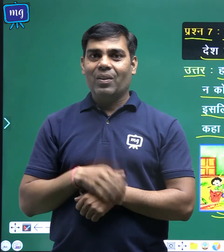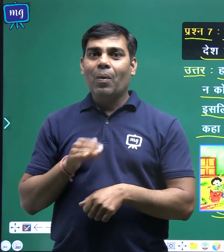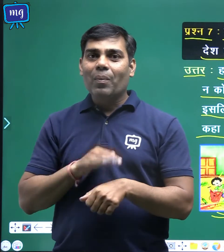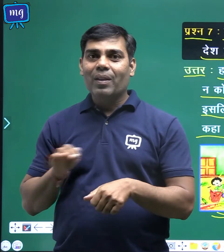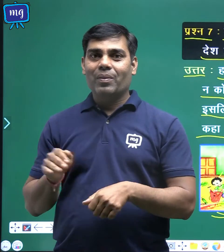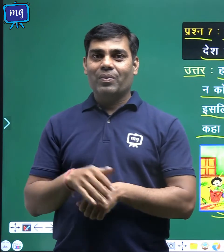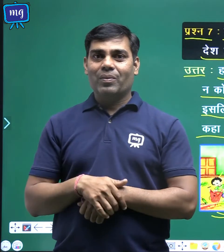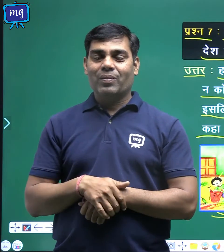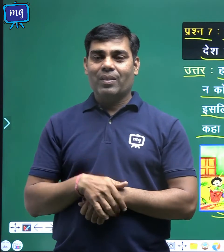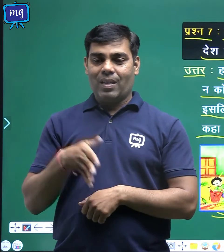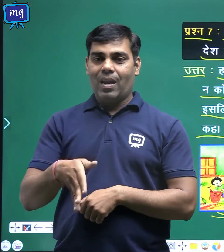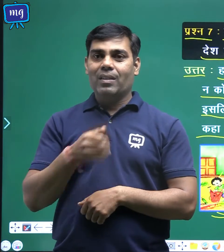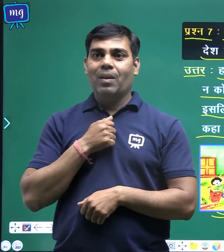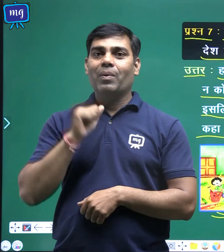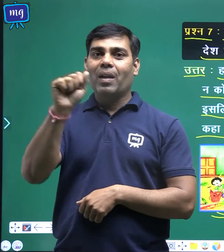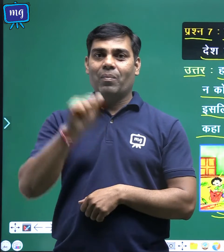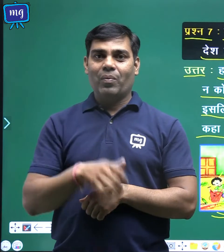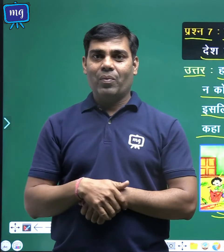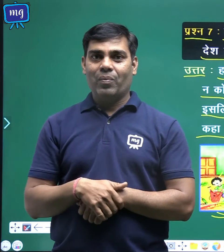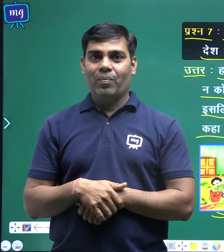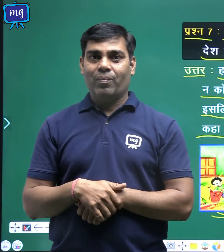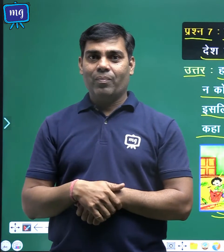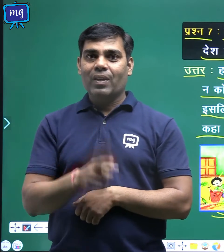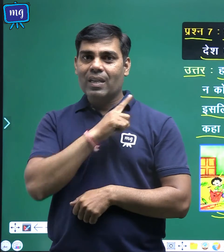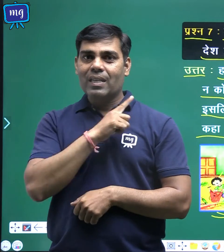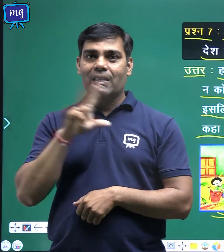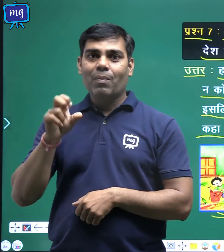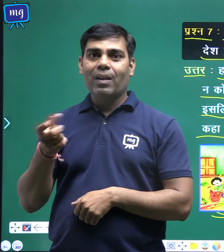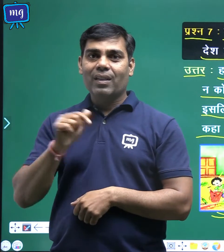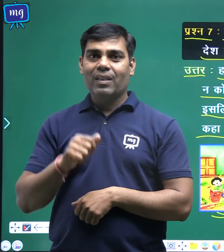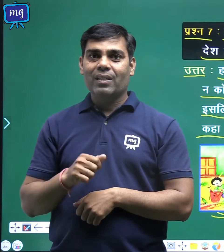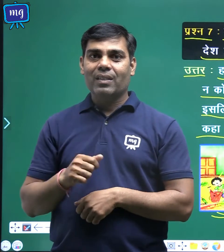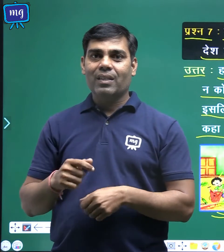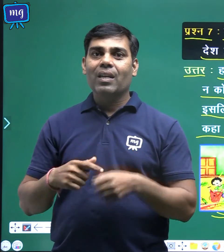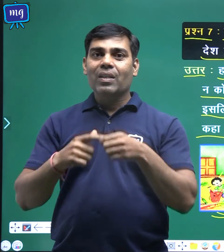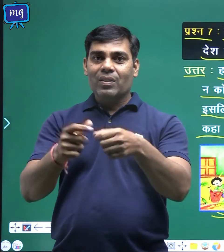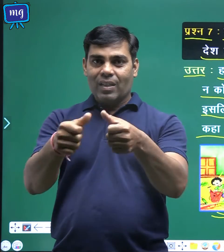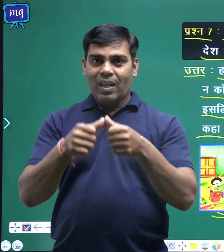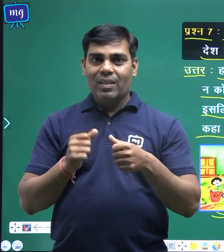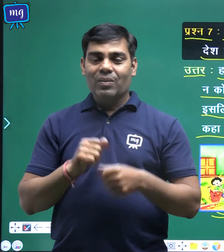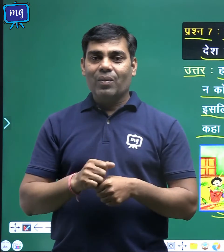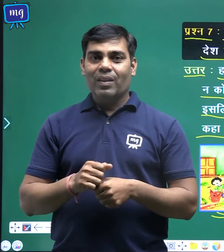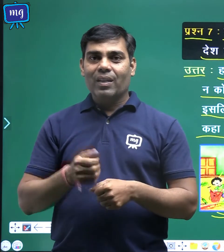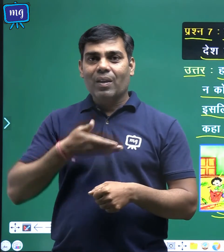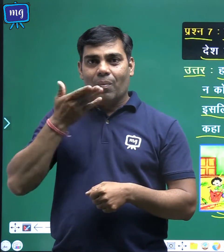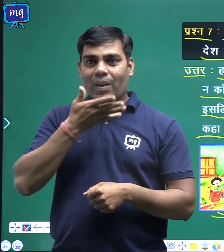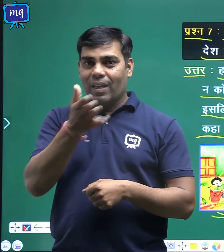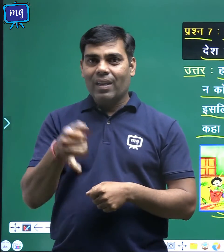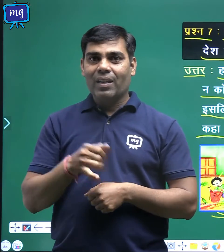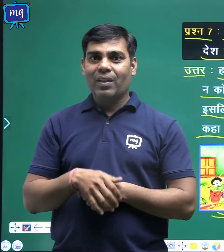प्यारे बच्चों, आज हमने आपको इस पाठ के प्रश्नोत्तर करवाए